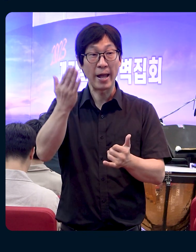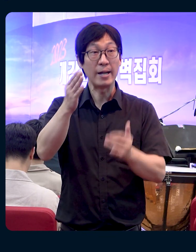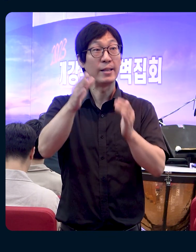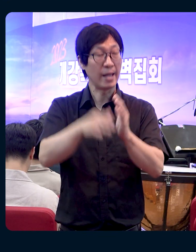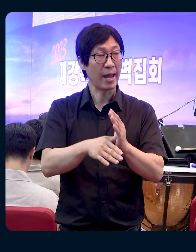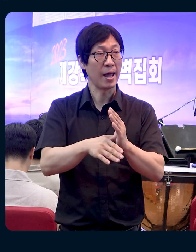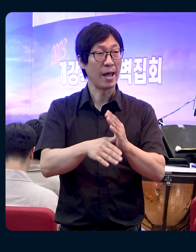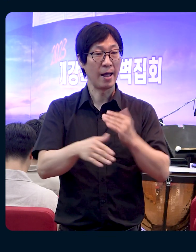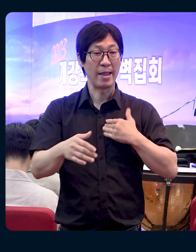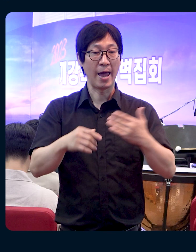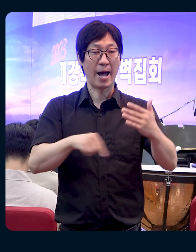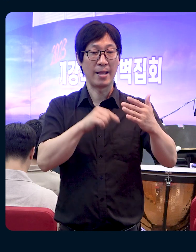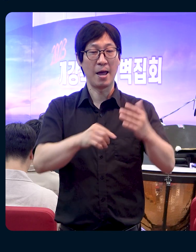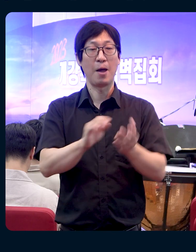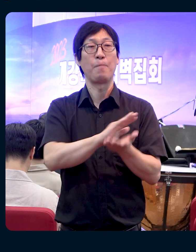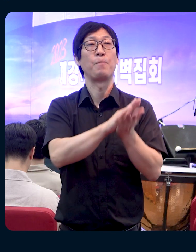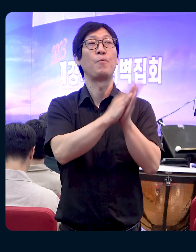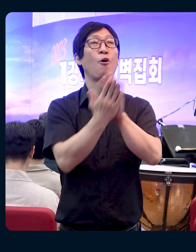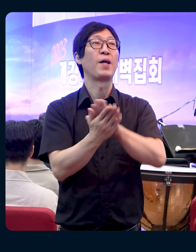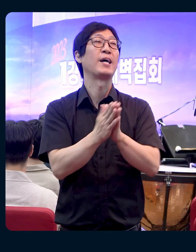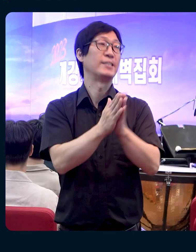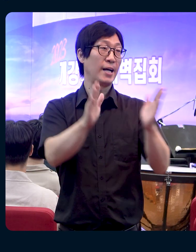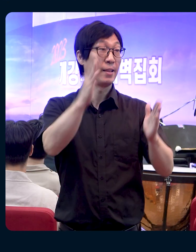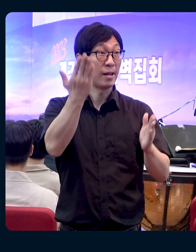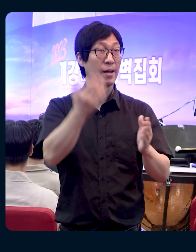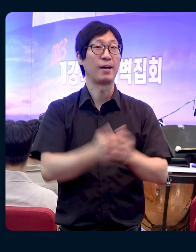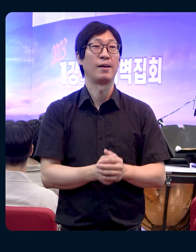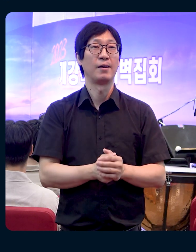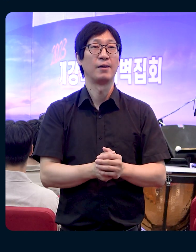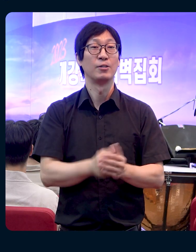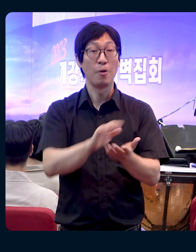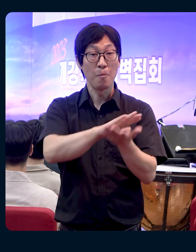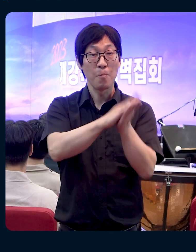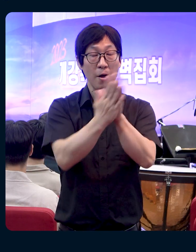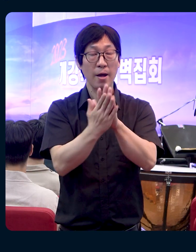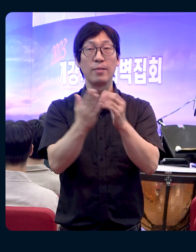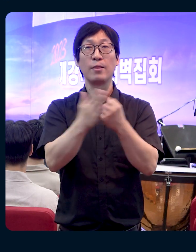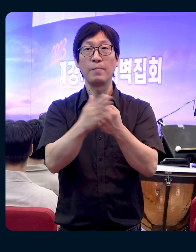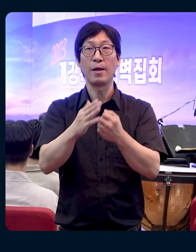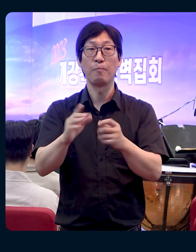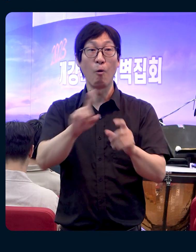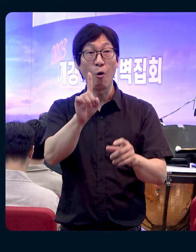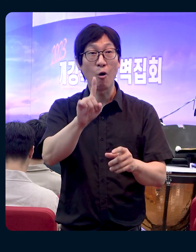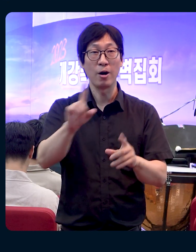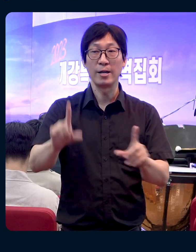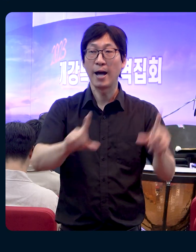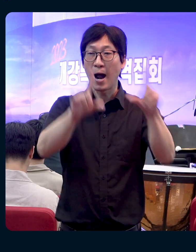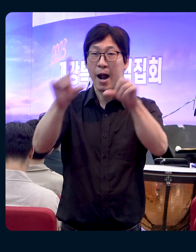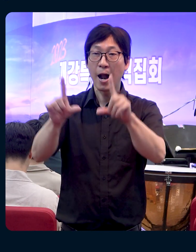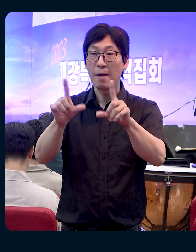안에 변화가 일어나는데, 그 변화 중에서 삶을 보는 관점이 달라진다는 거예요.